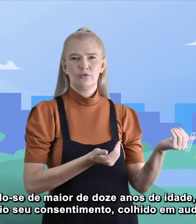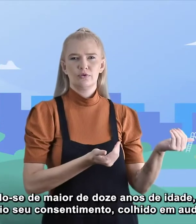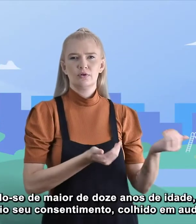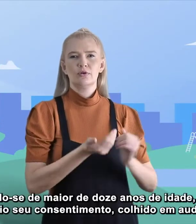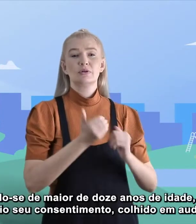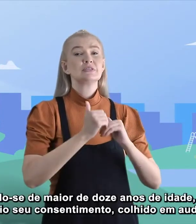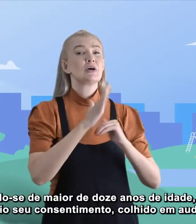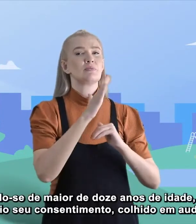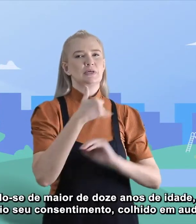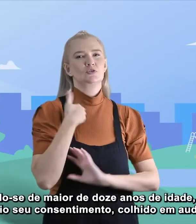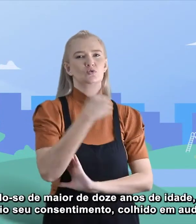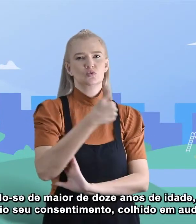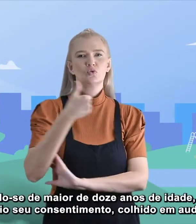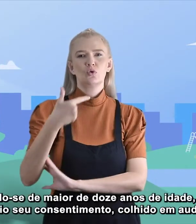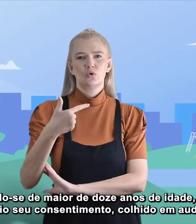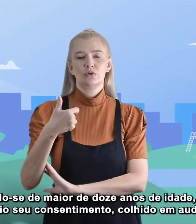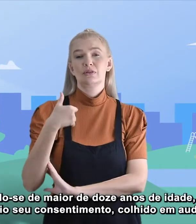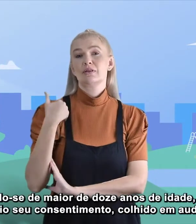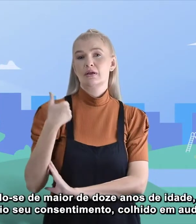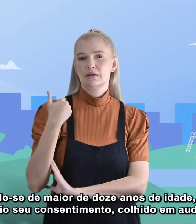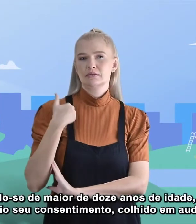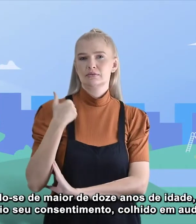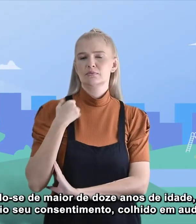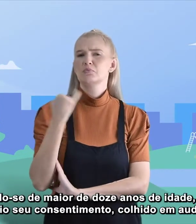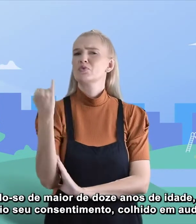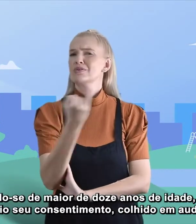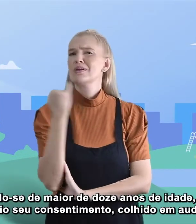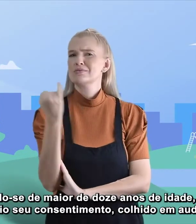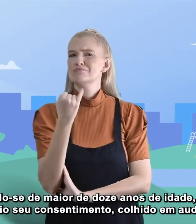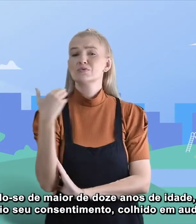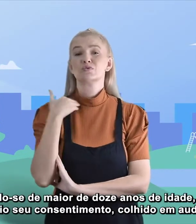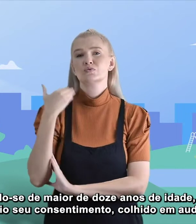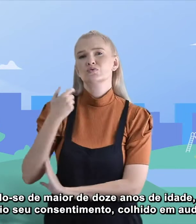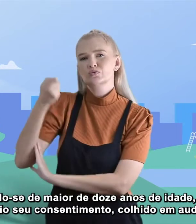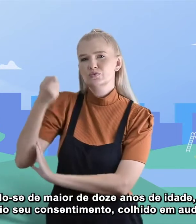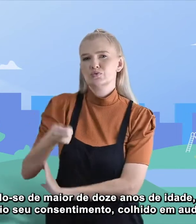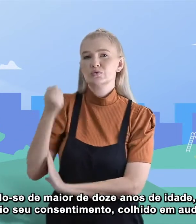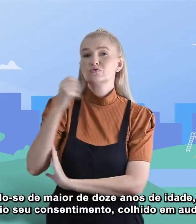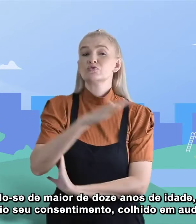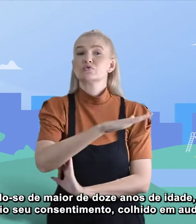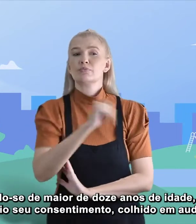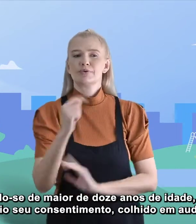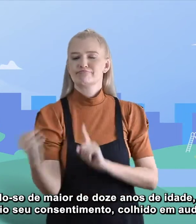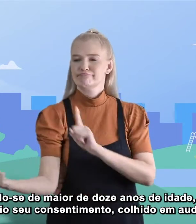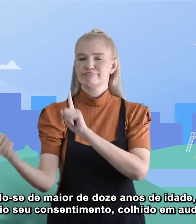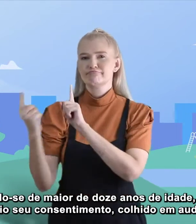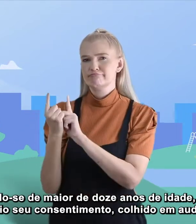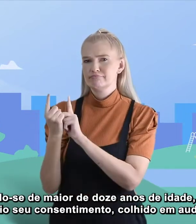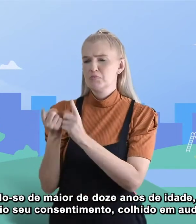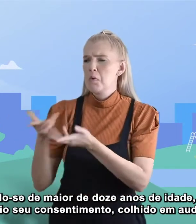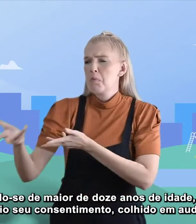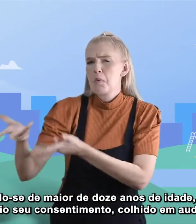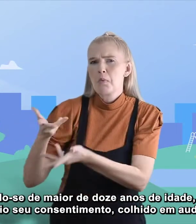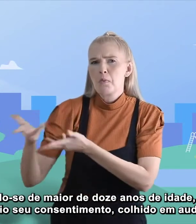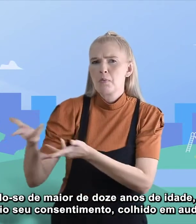Tratando-se de maior de 12 anos de idade, será necessário seu consentimento, colhido em